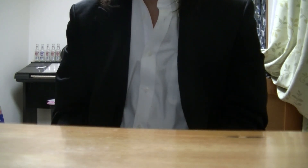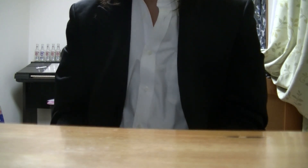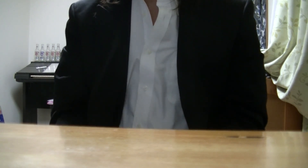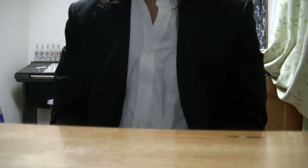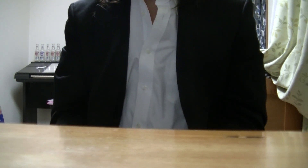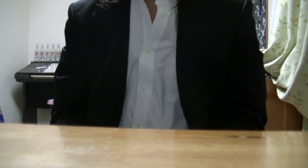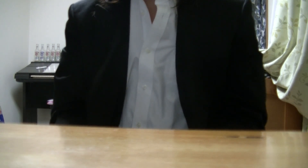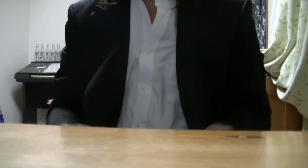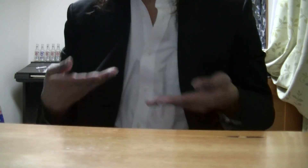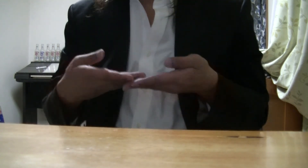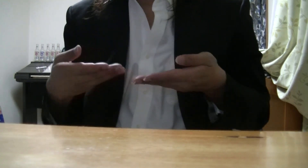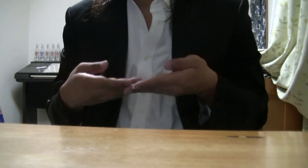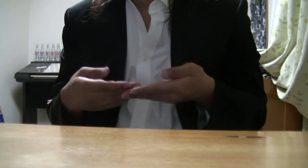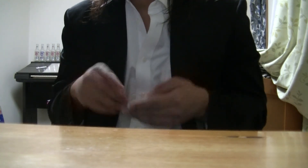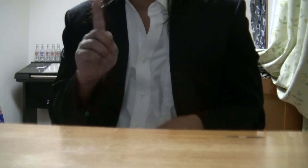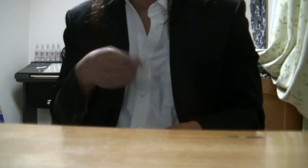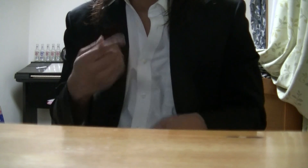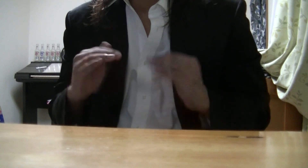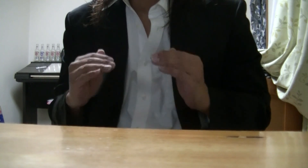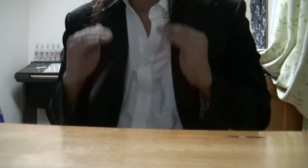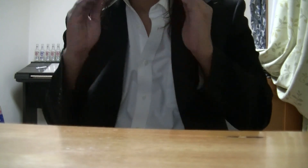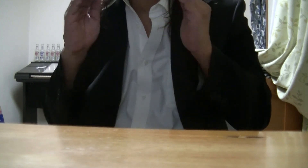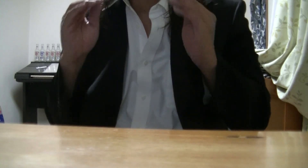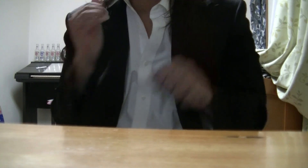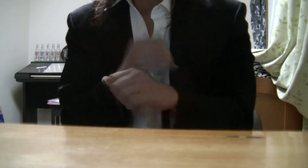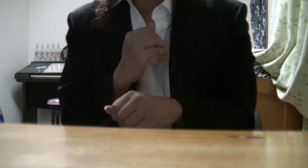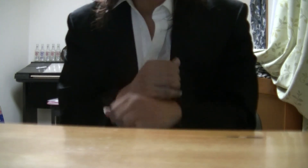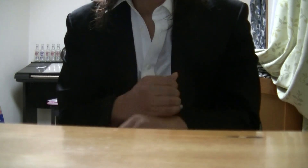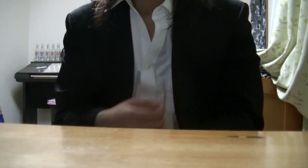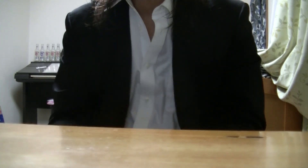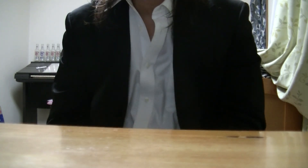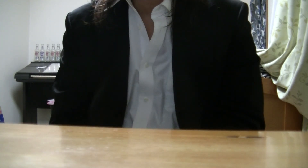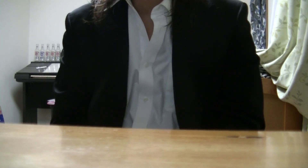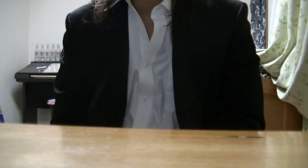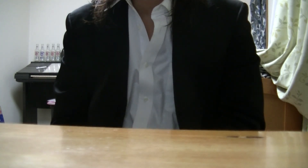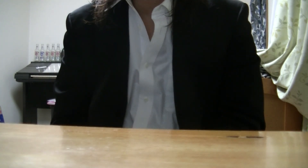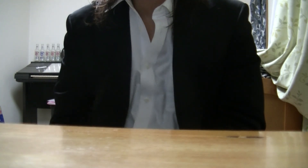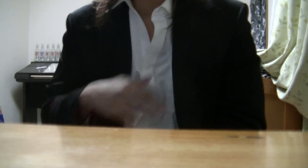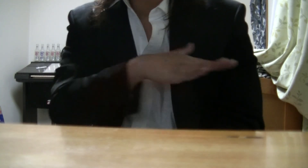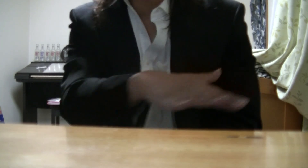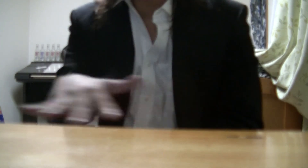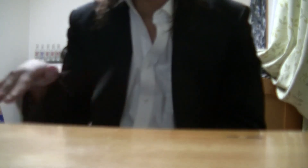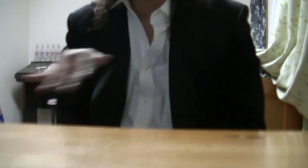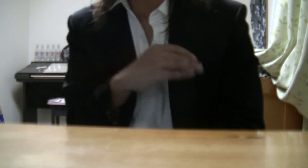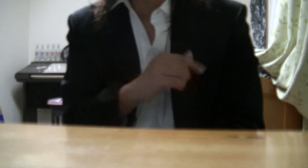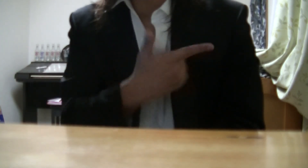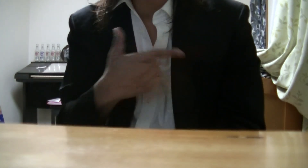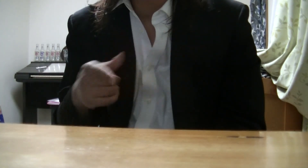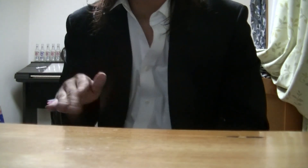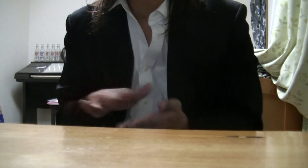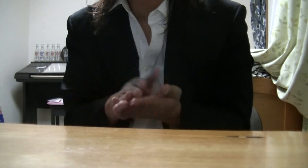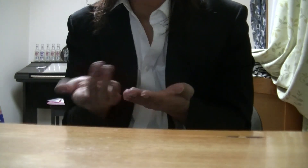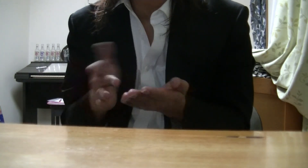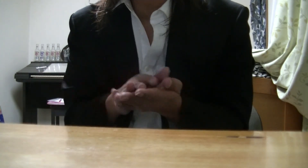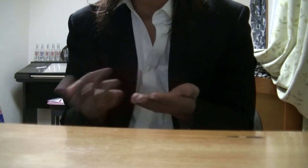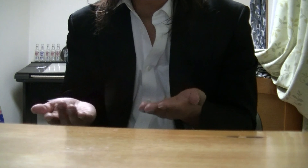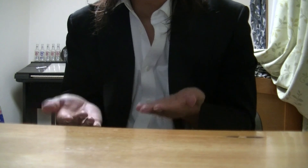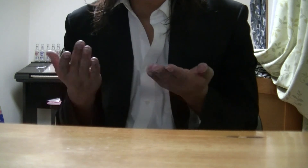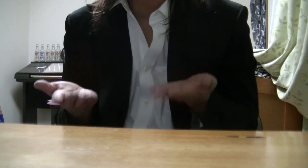の人材育成の教本にできる本です。うん、全スタッフさんに読んでもらえばもうそのまま教本になるぐらいも